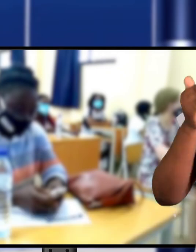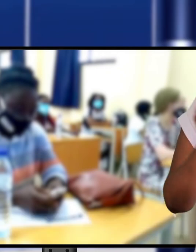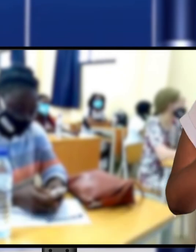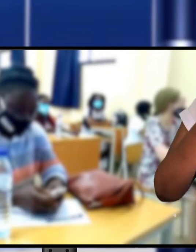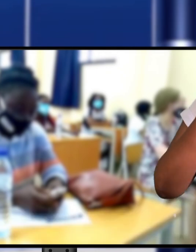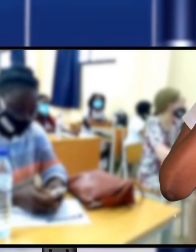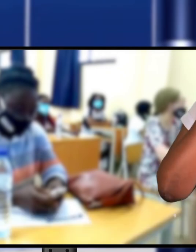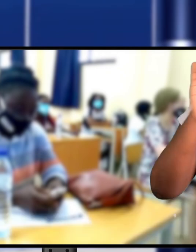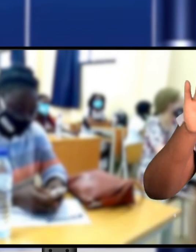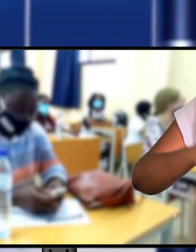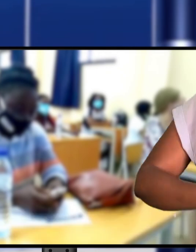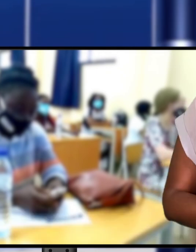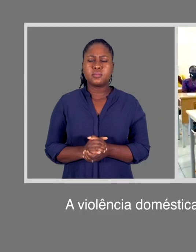mal.